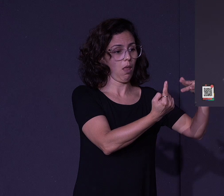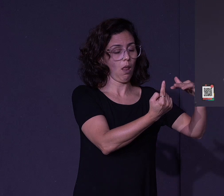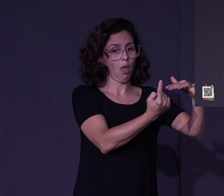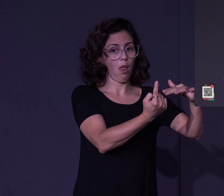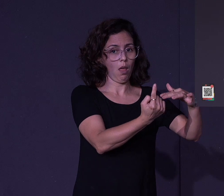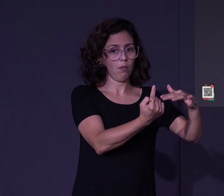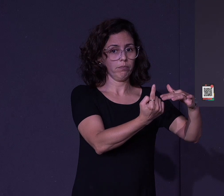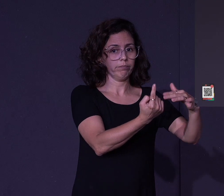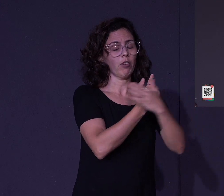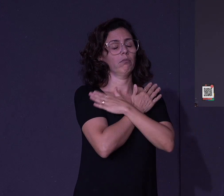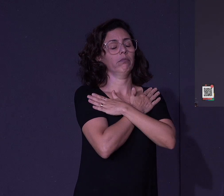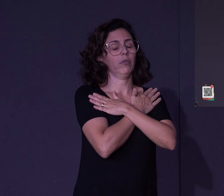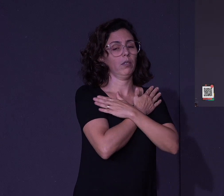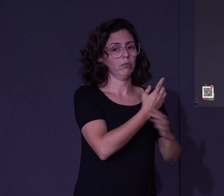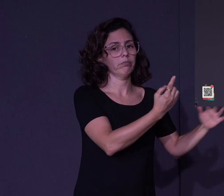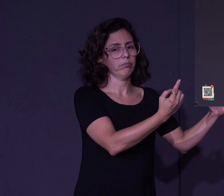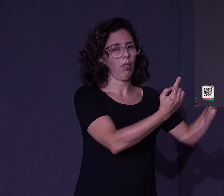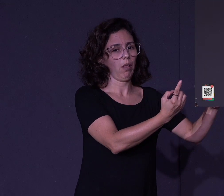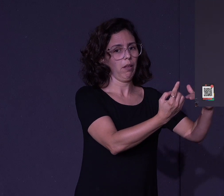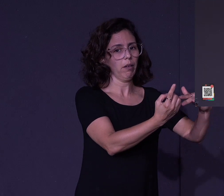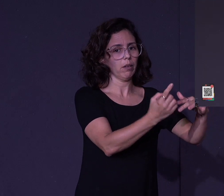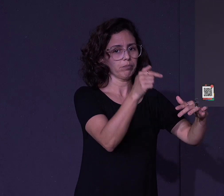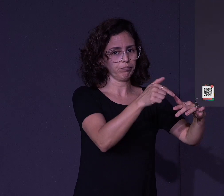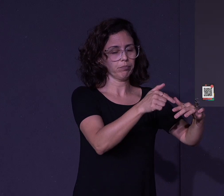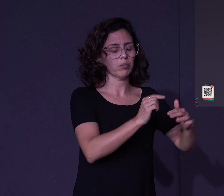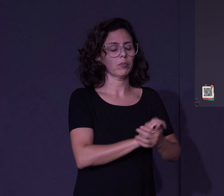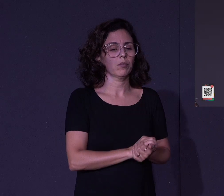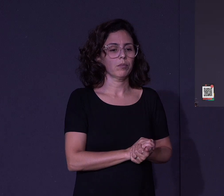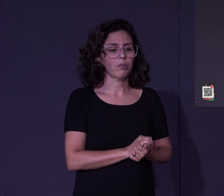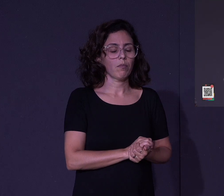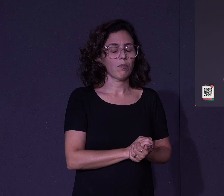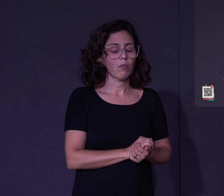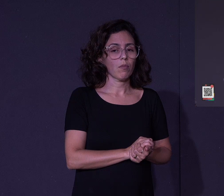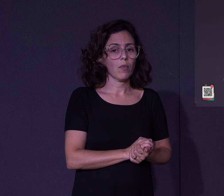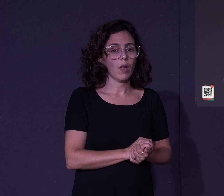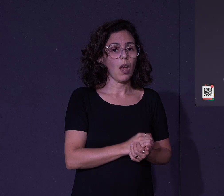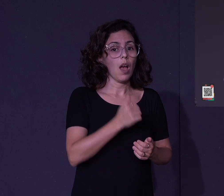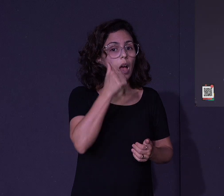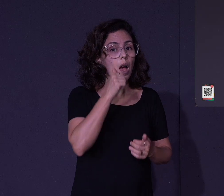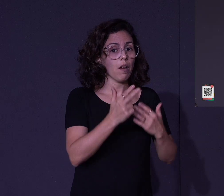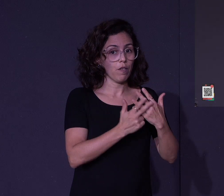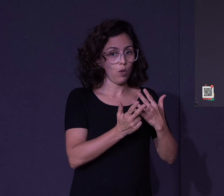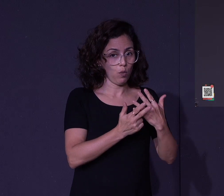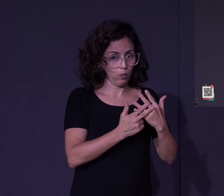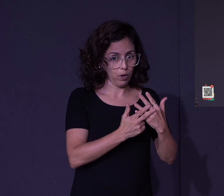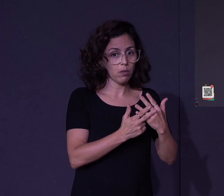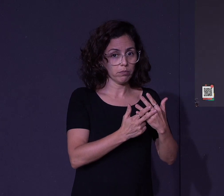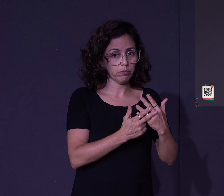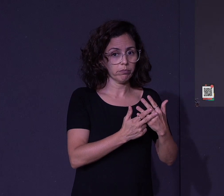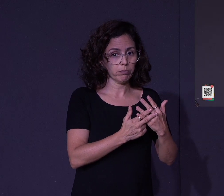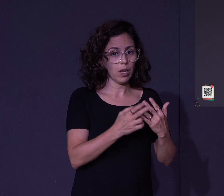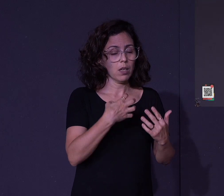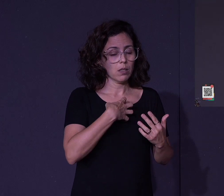saindo aquela mãe que ia sepultar seu filho. Ele não se atrasa, você pode dizer amém? Ele chega na